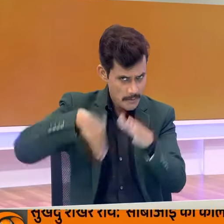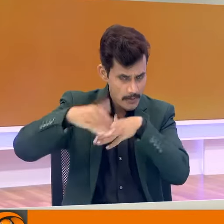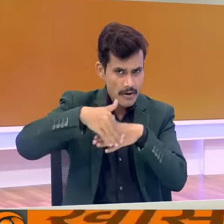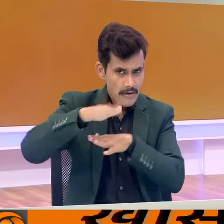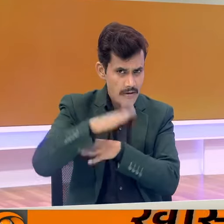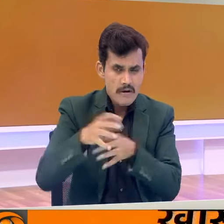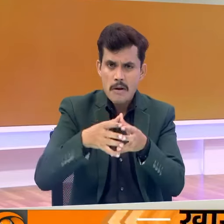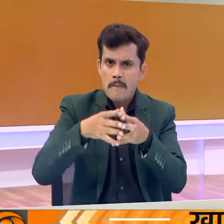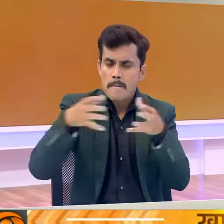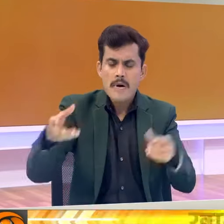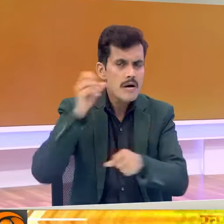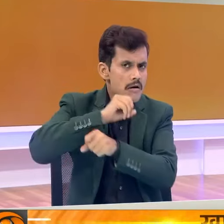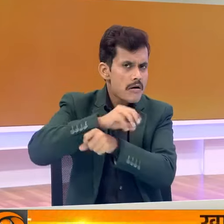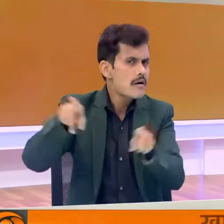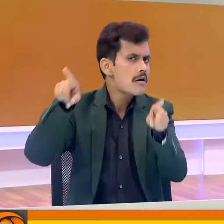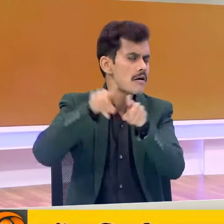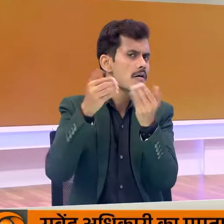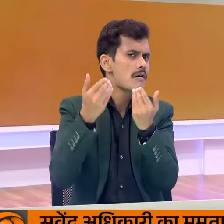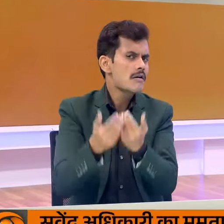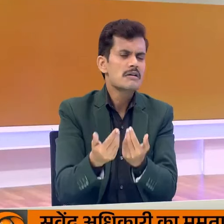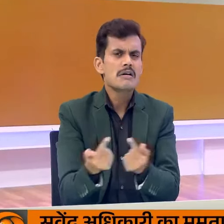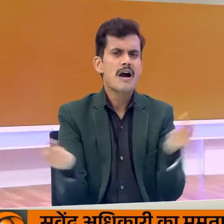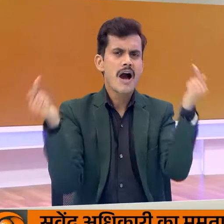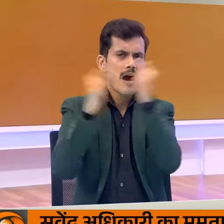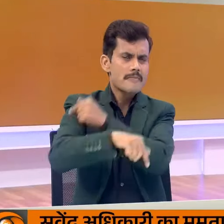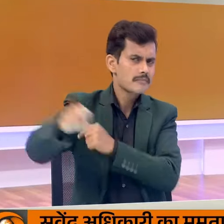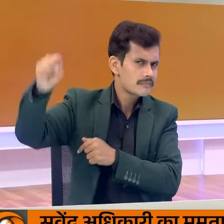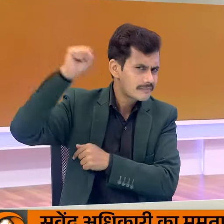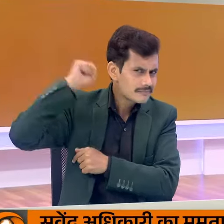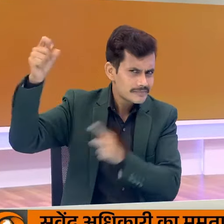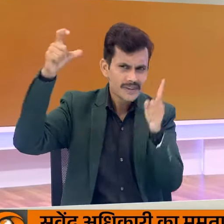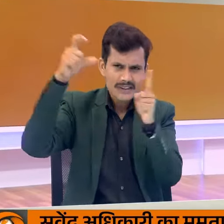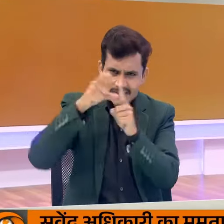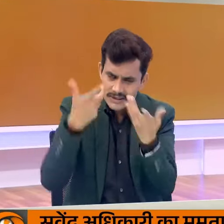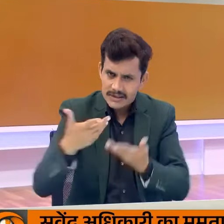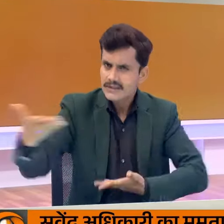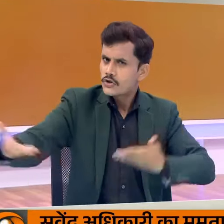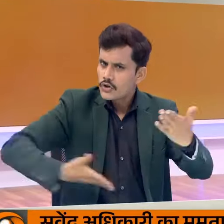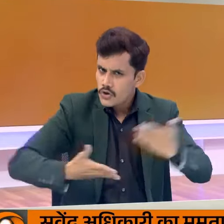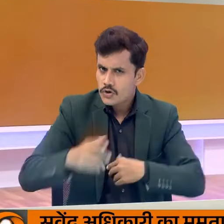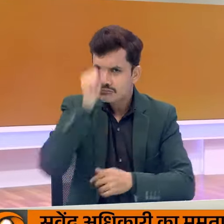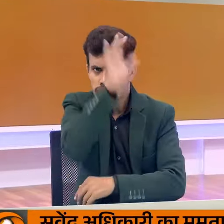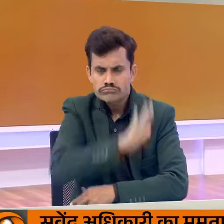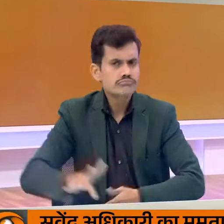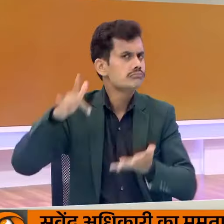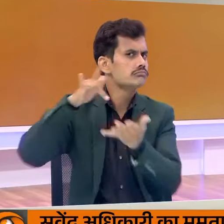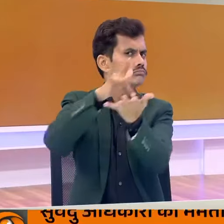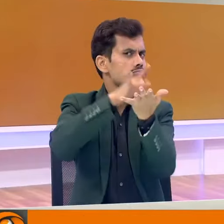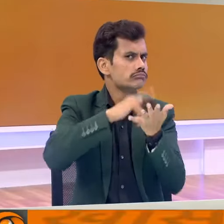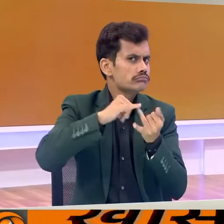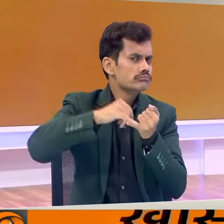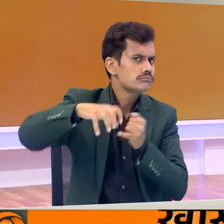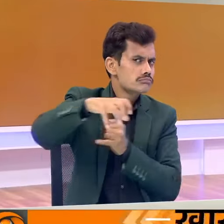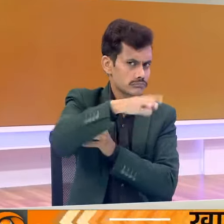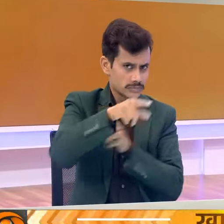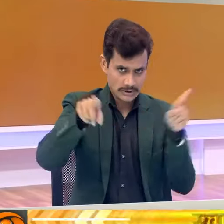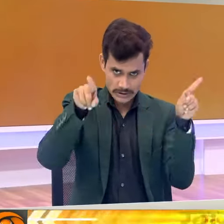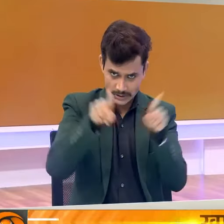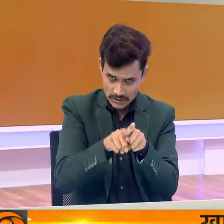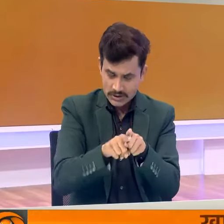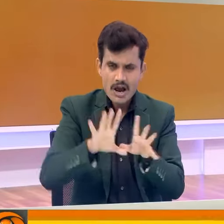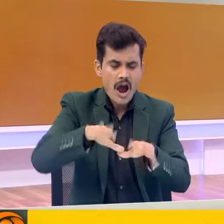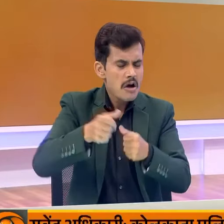बहुत बड़ा संदेश इसके ज़रिए, क्योंकि ये विरोध प्रदर्शन सिर्फ दिल्ली ही नहीं, कोलकाता ही नहीं, पूरे भारत के अलग अलग राज्यों में हो रहा है। ऐसे